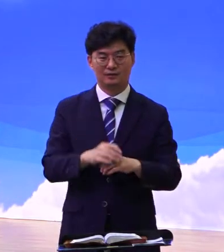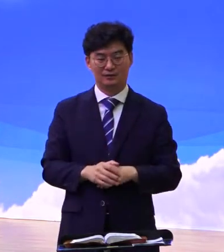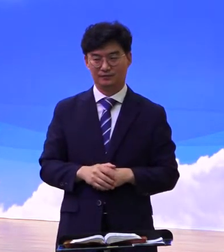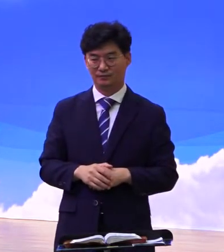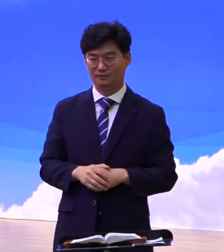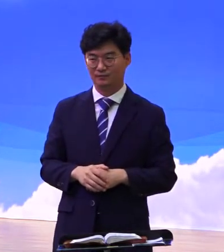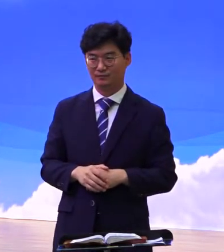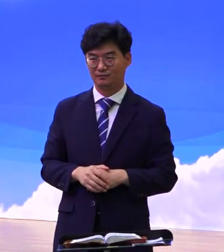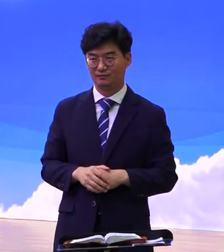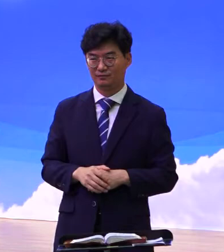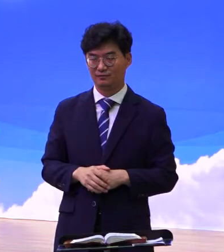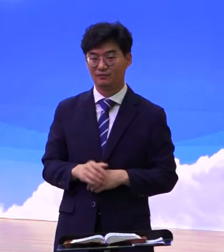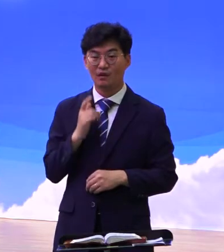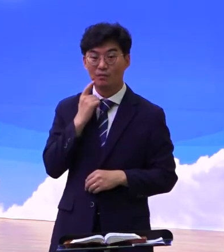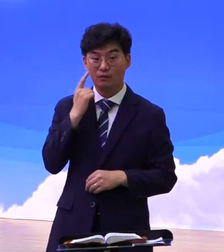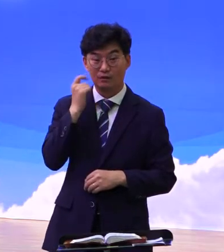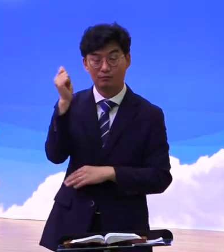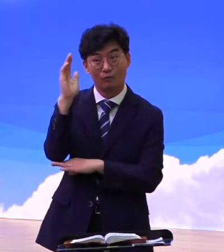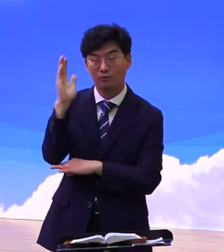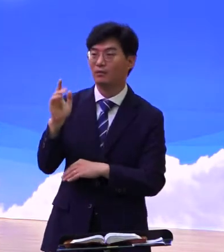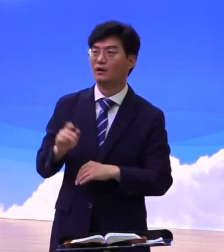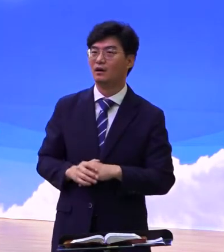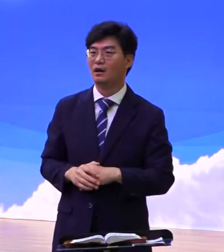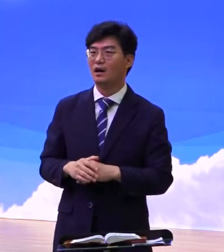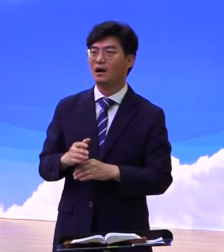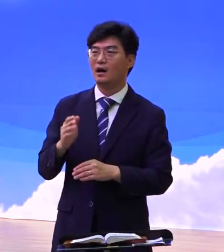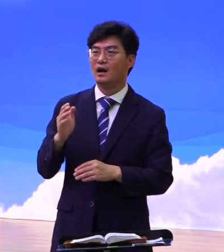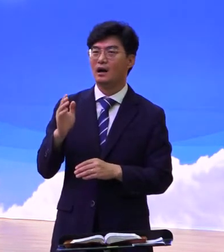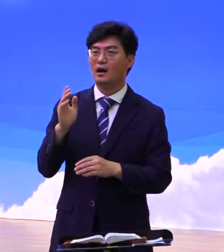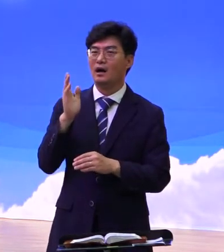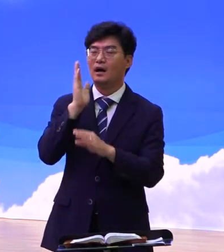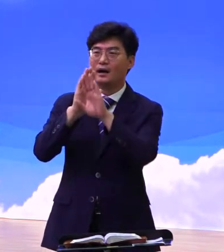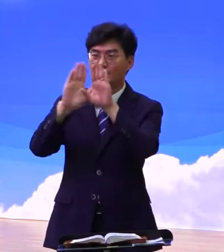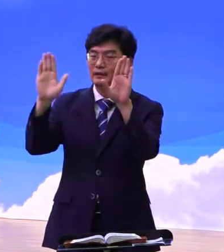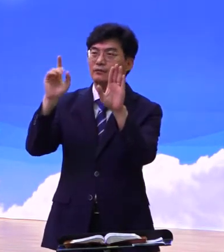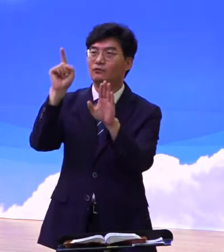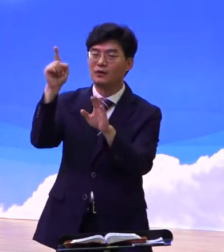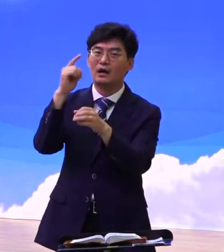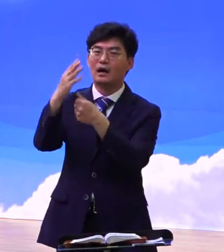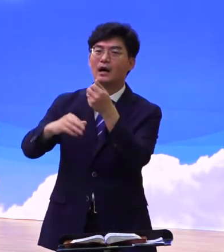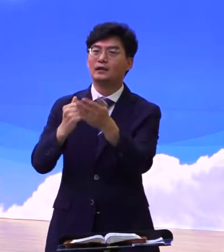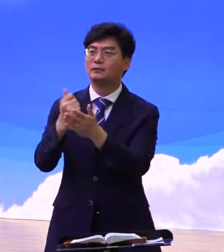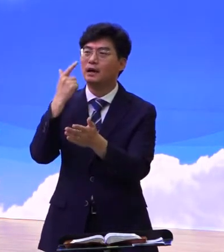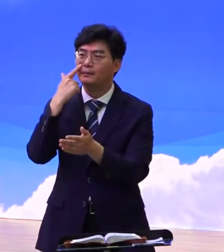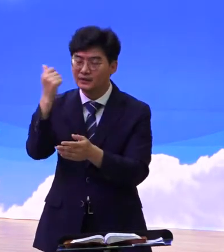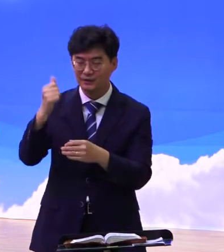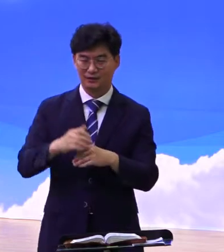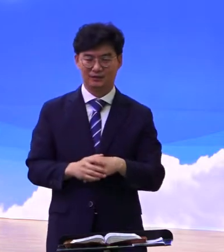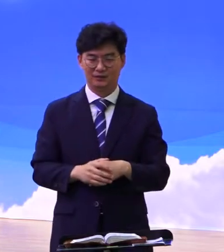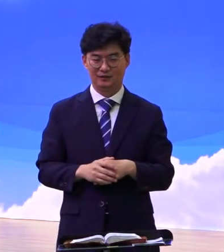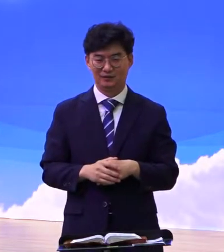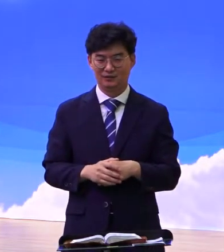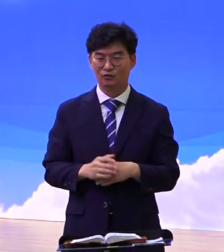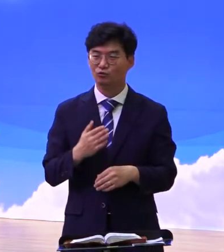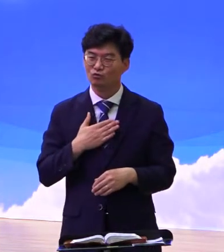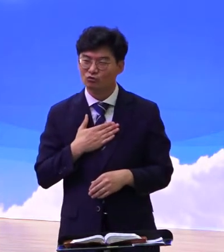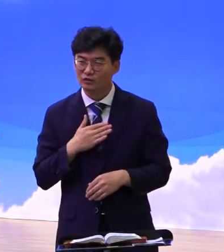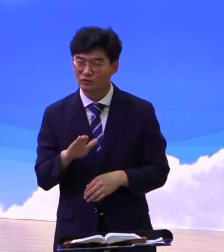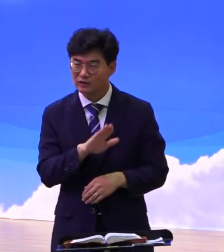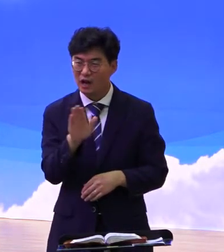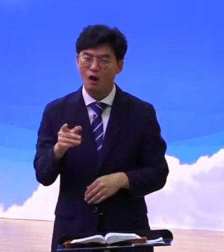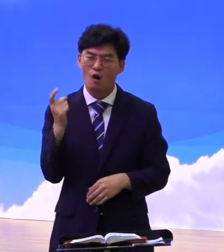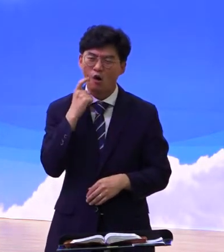하늘에 계신 하나님 아버지, 우리가 얼마나 거짓에 막말을 했으면